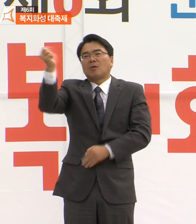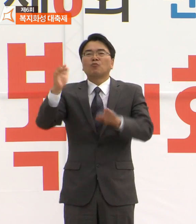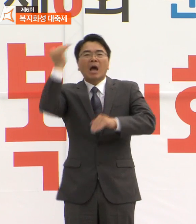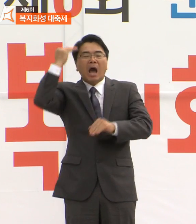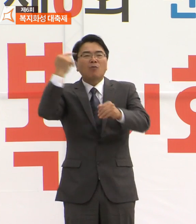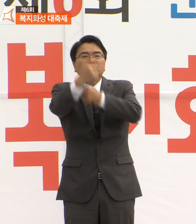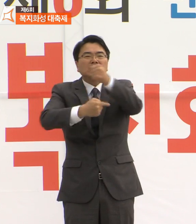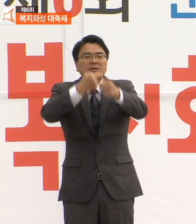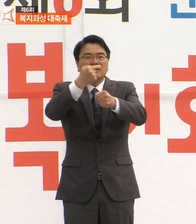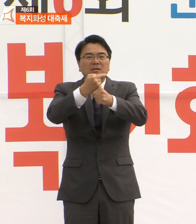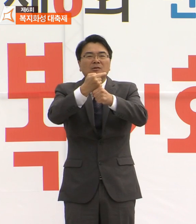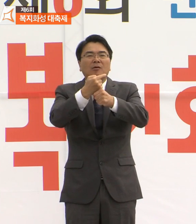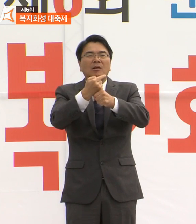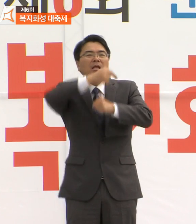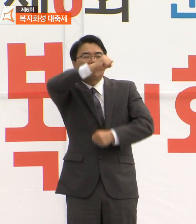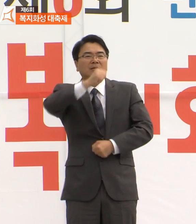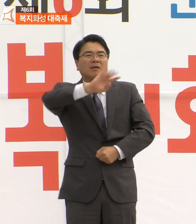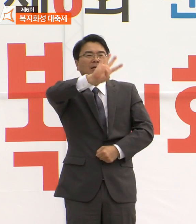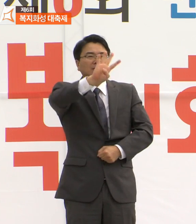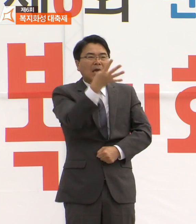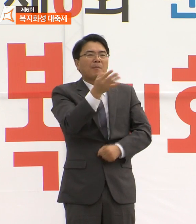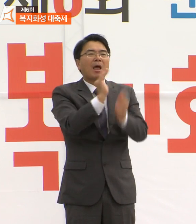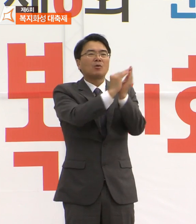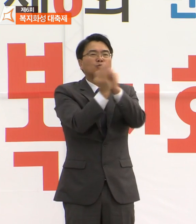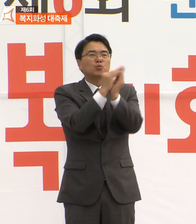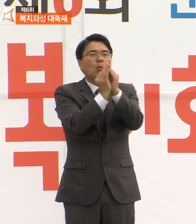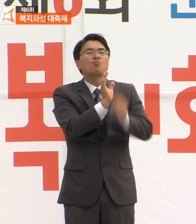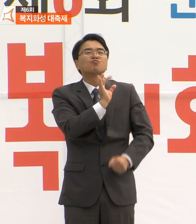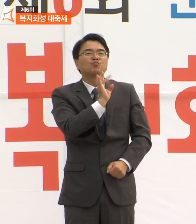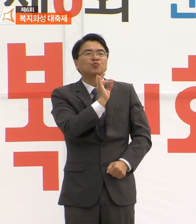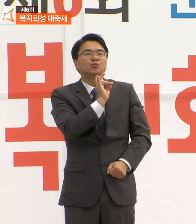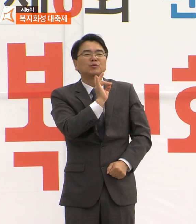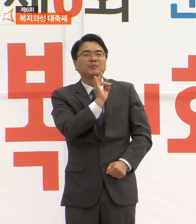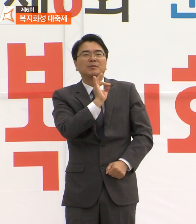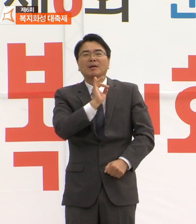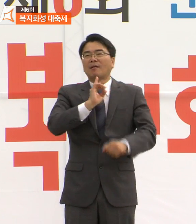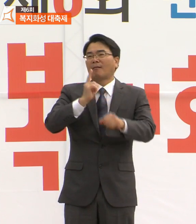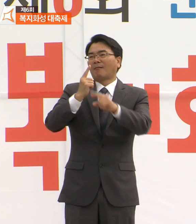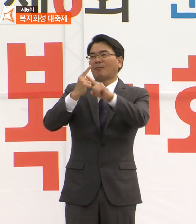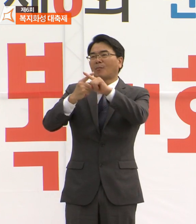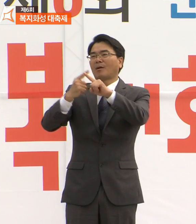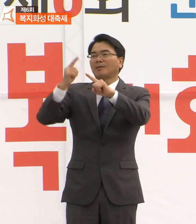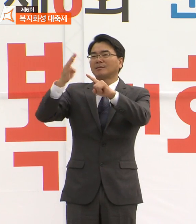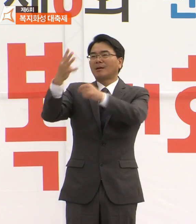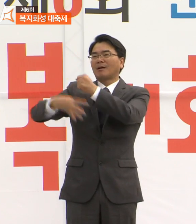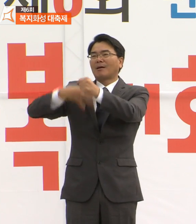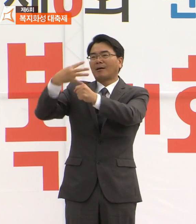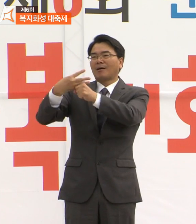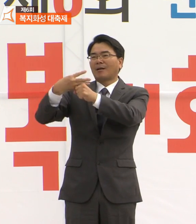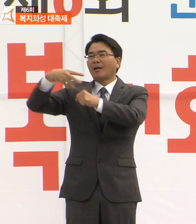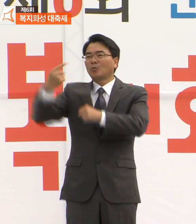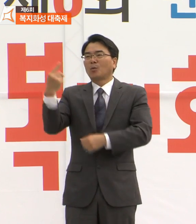예산이 400조, 올해 예산이 400조가 조금 넘었는데요. 400조 곱하기 4년을 해도 1700조가 안